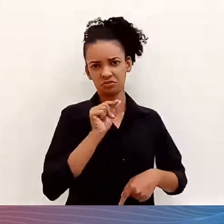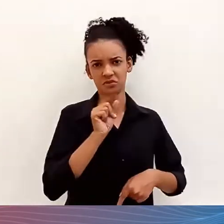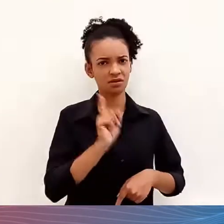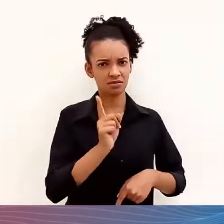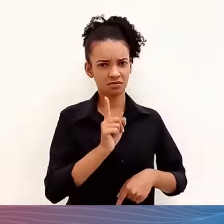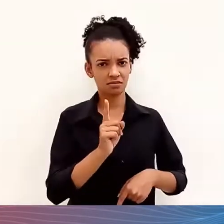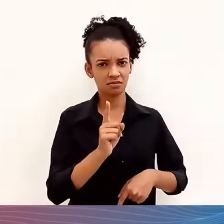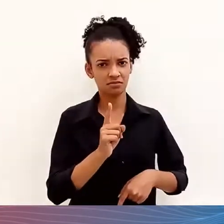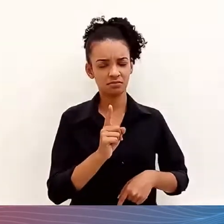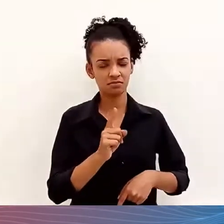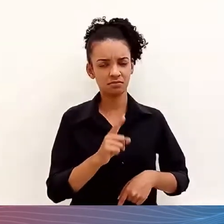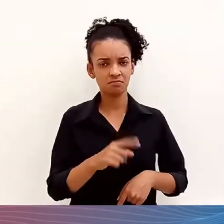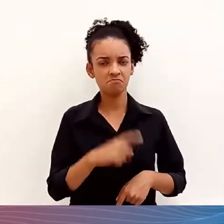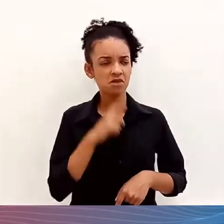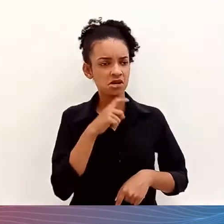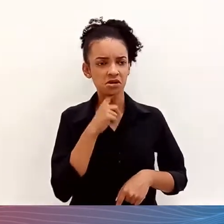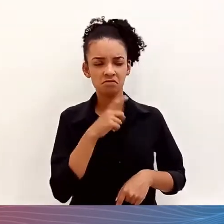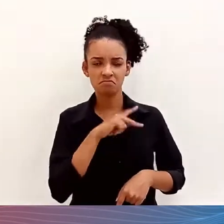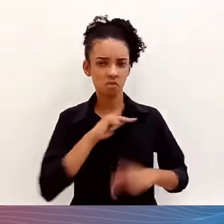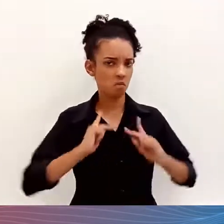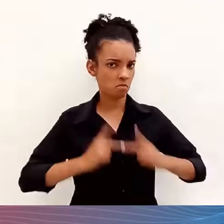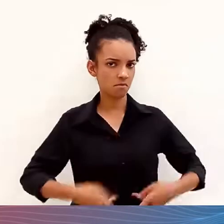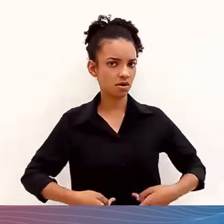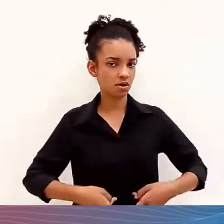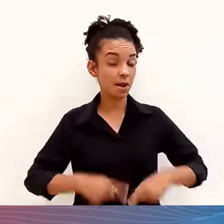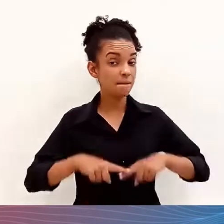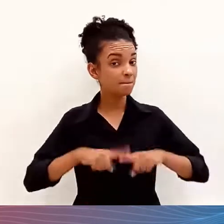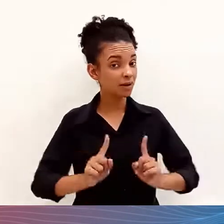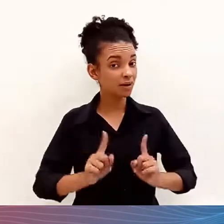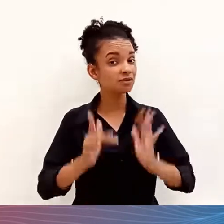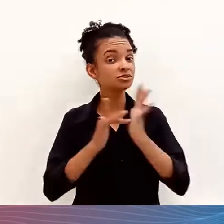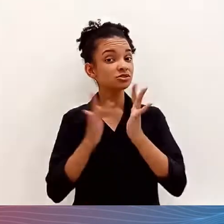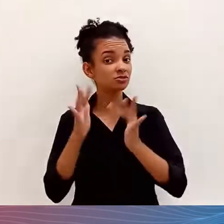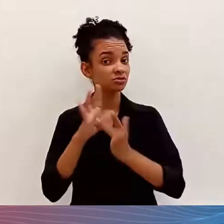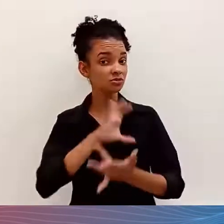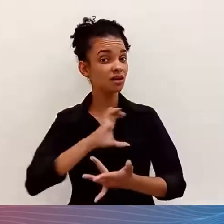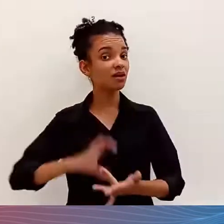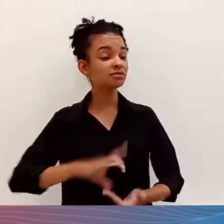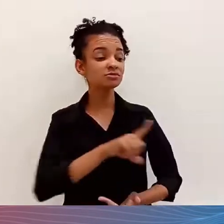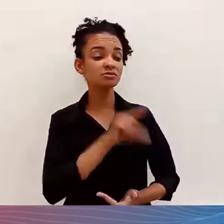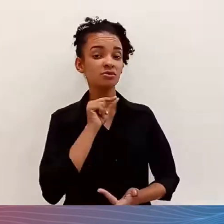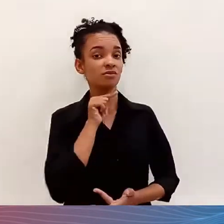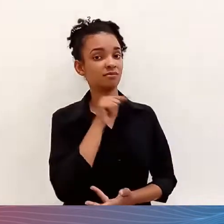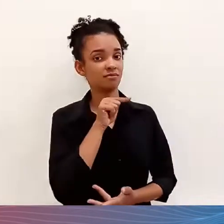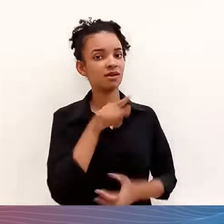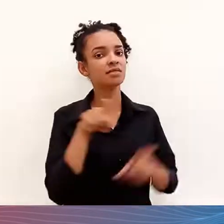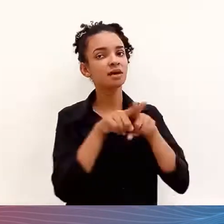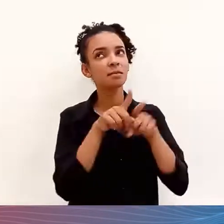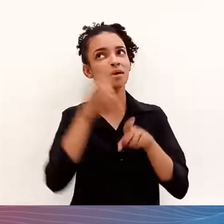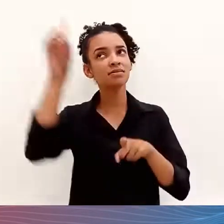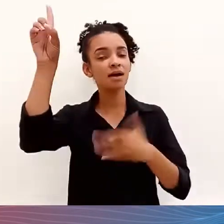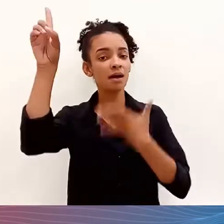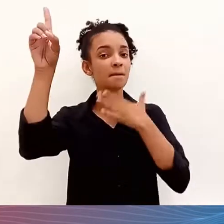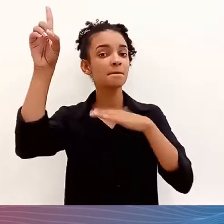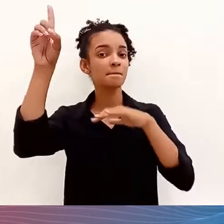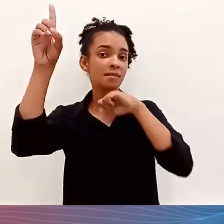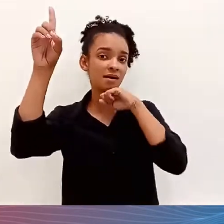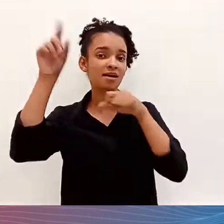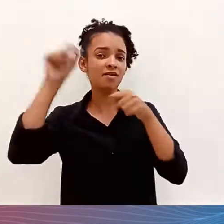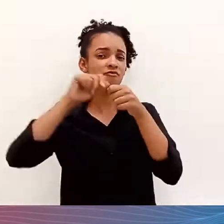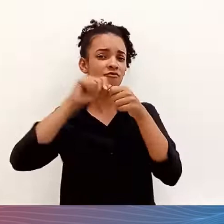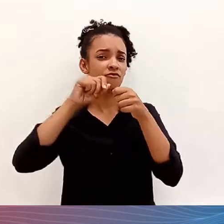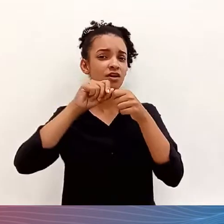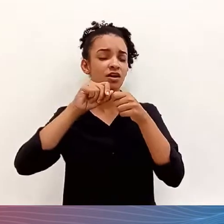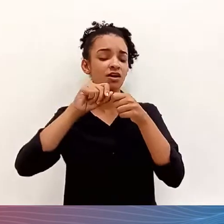algum, mas por Jesus Cristo e por Deus Pai, que o ressuscitou dentre